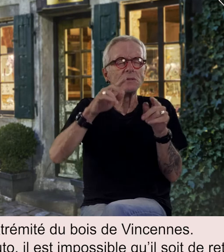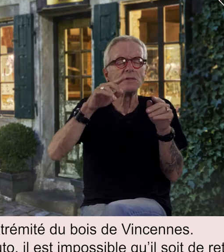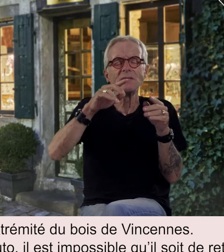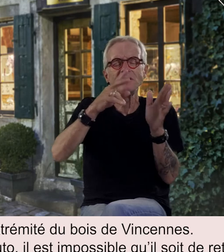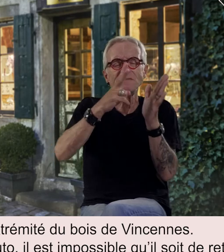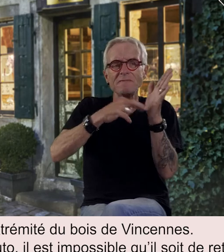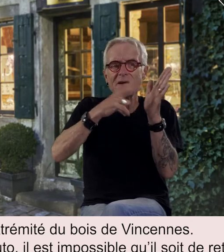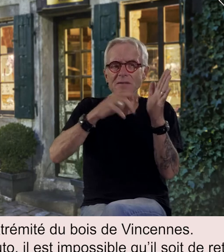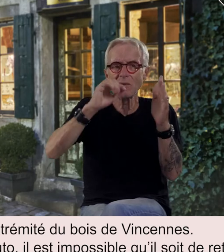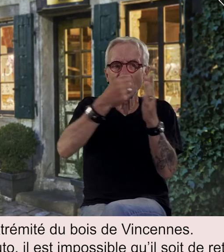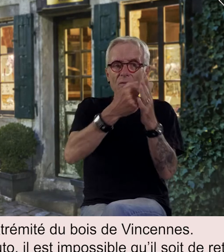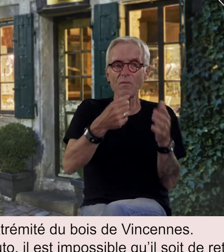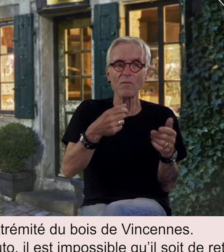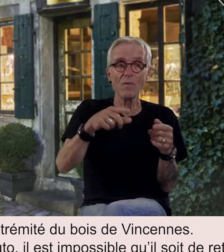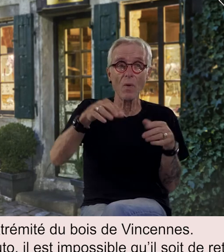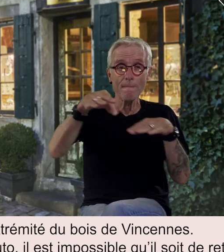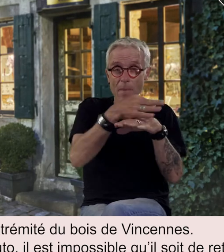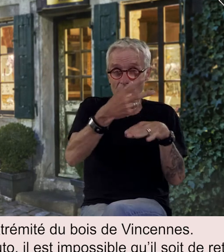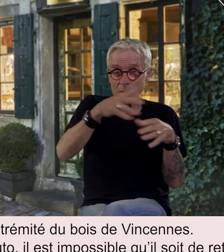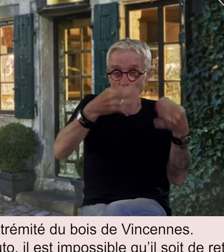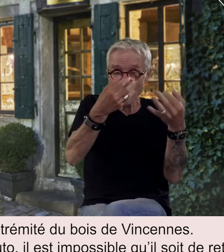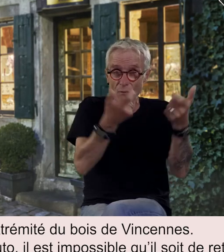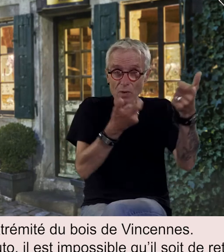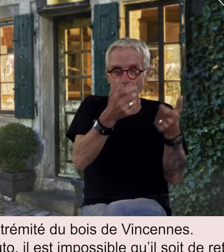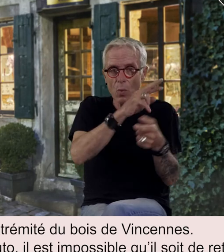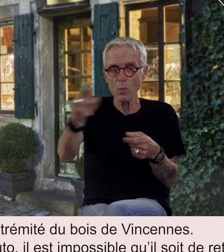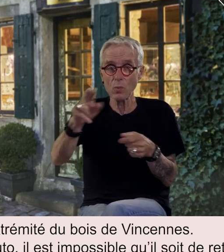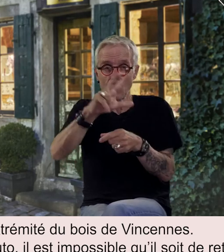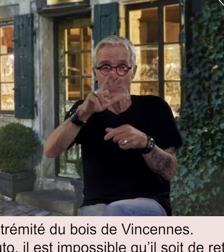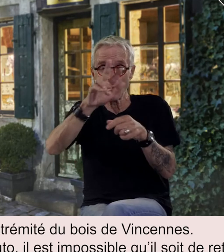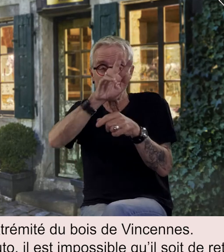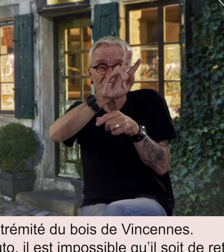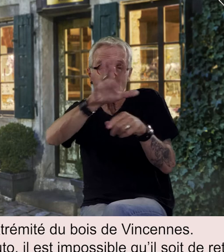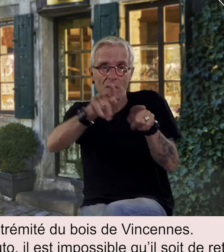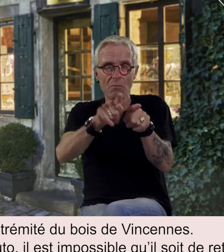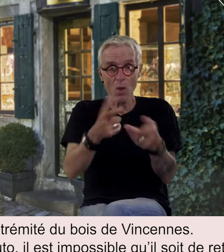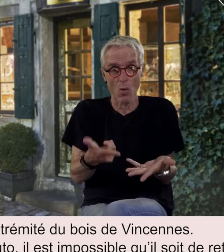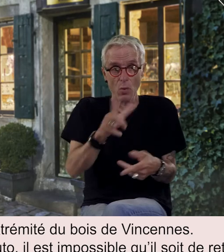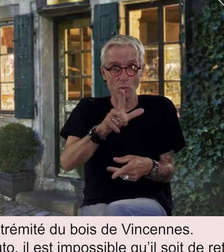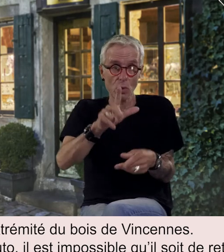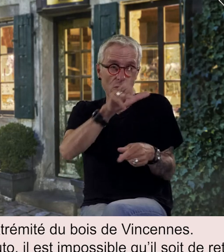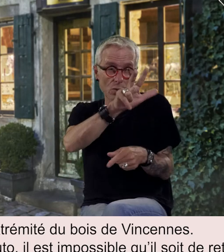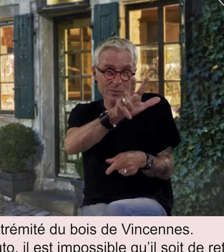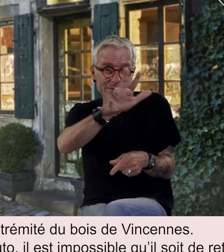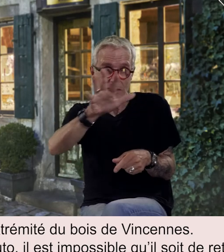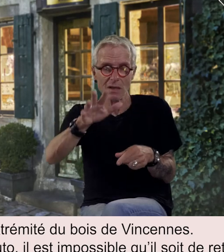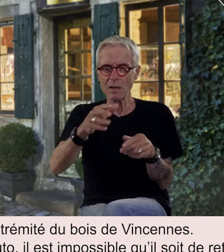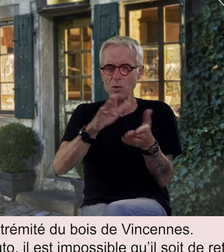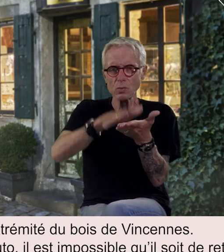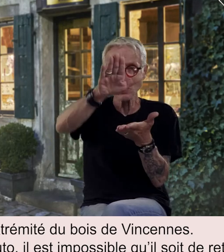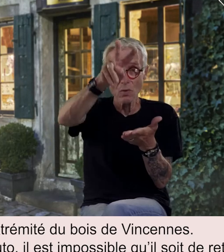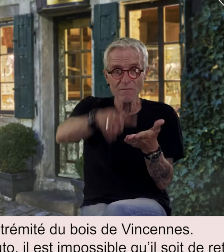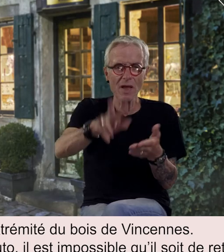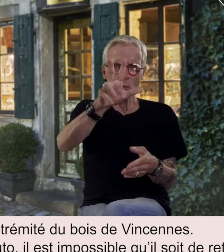il est impossible qu'il soit de retour avant trois heures et quart. Or, il est deux heures trente-cinq. Je vous jure qu'à trois heures